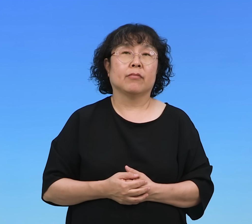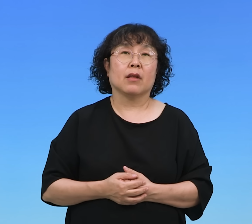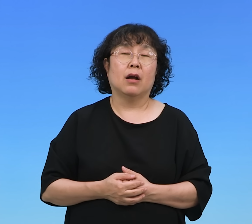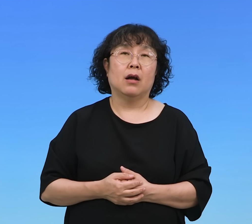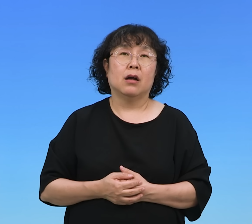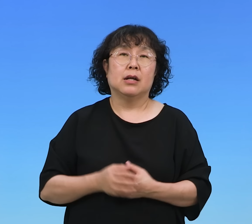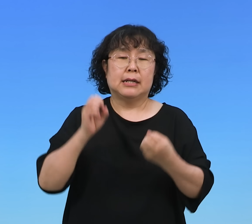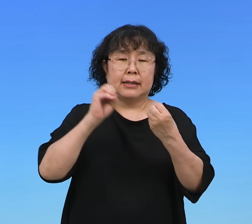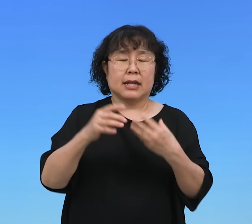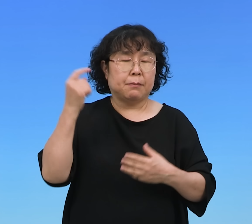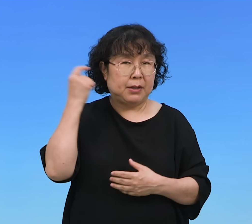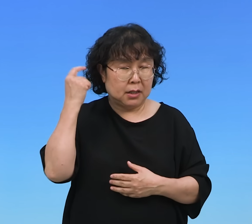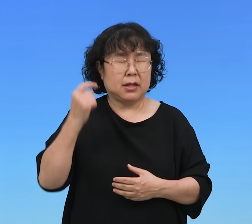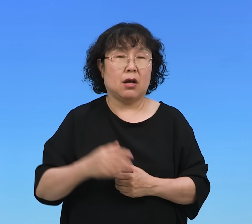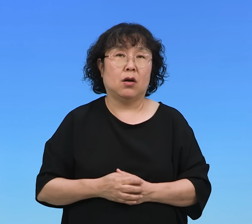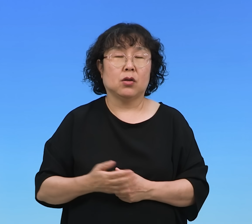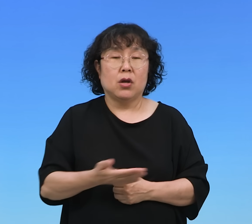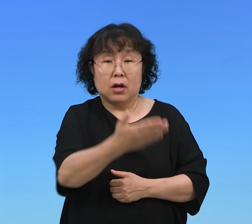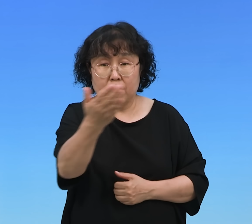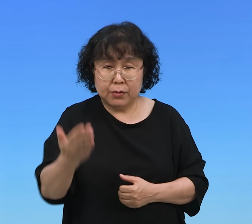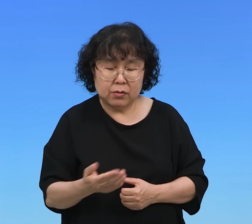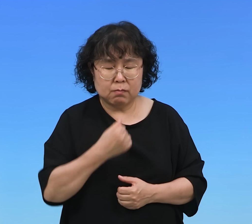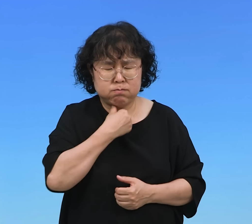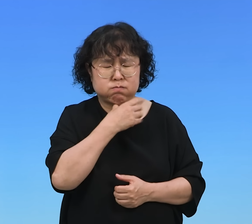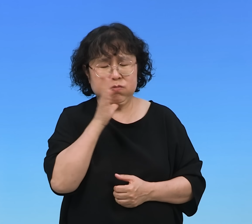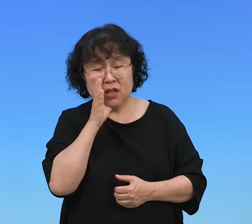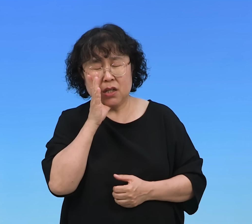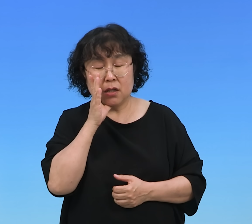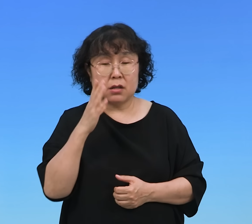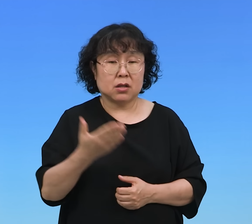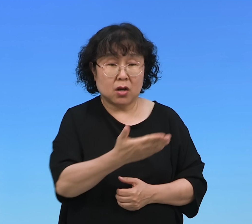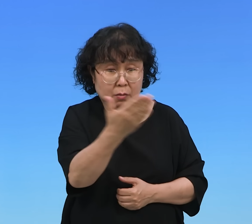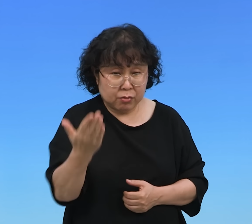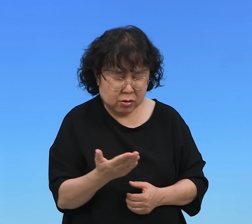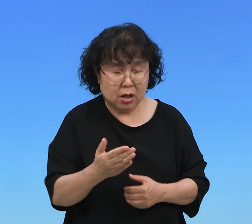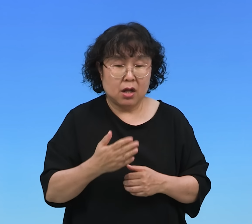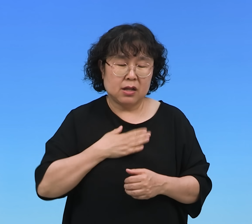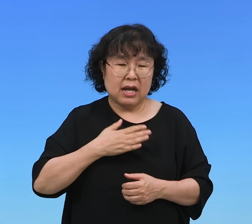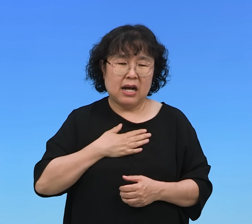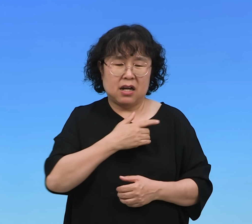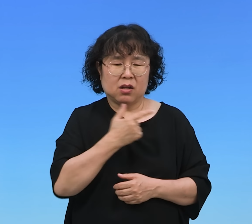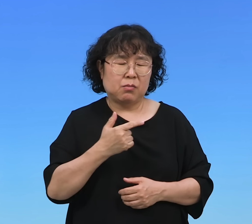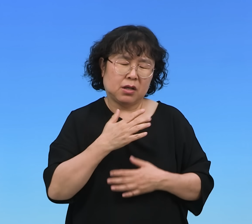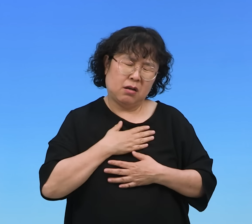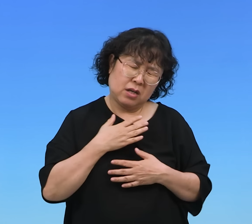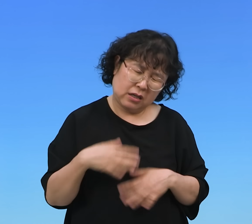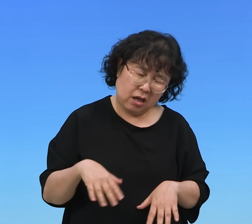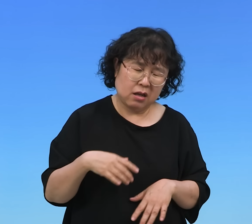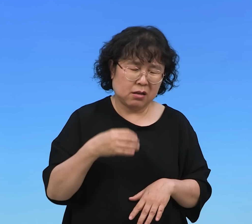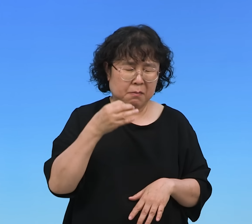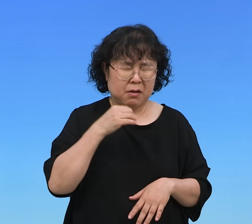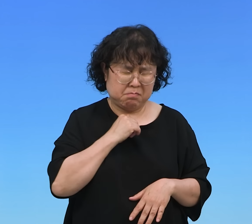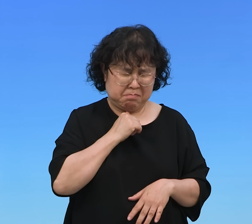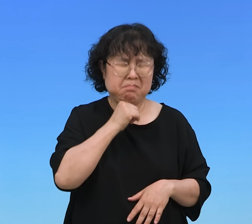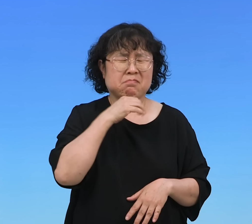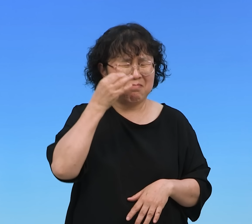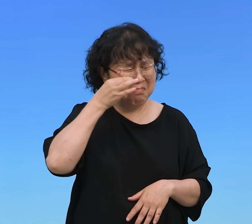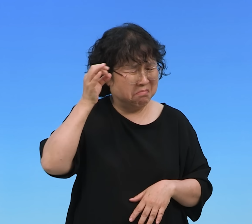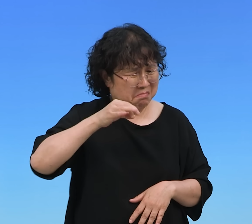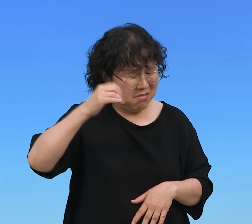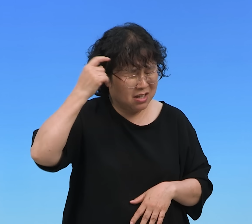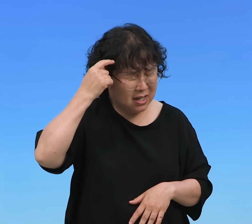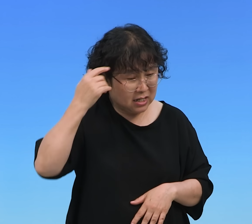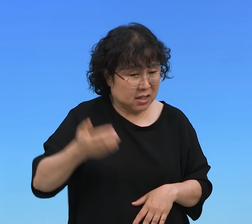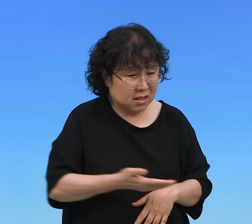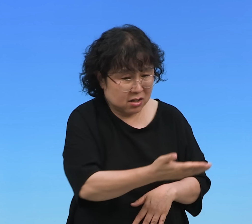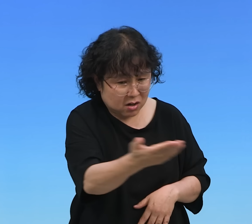오늘 여기 시니어 은퇴하시고 연세 드시고 참 존재감이 작아졌다고 생각하시는 그 모든